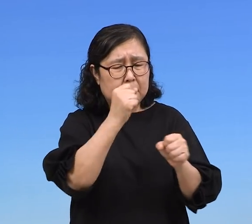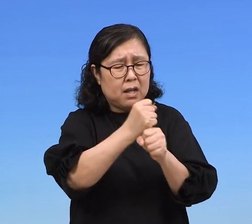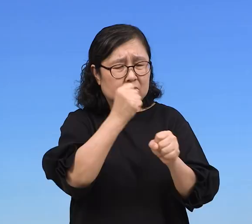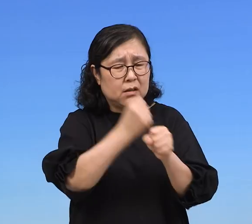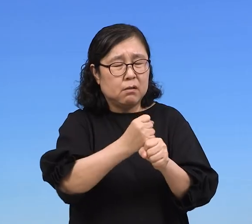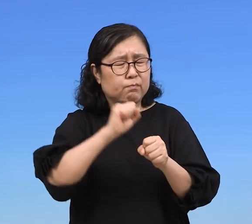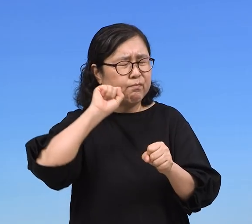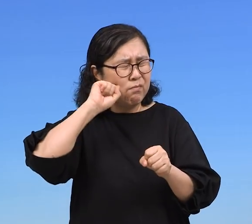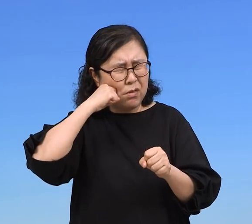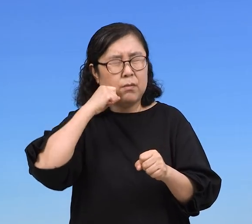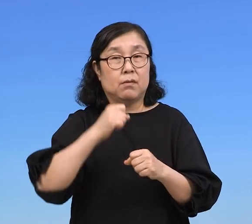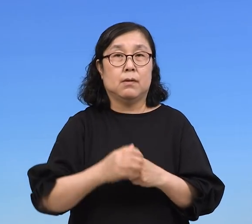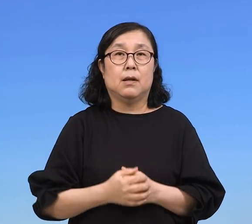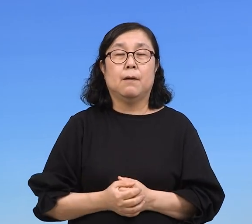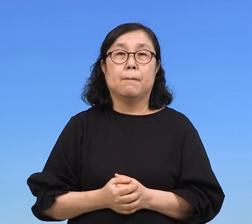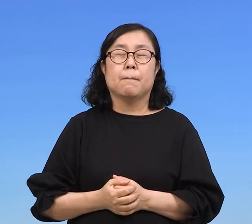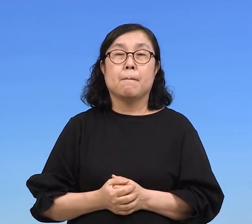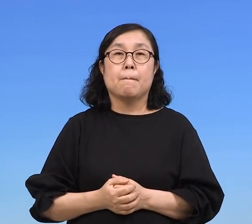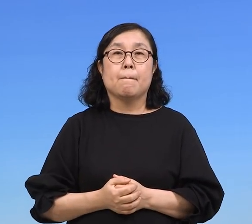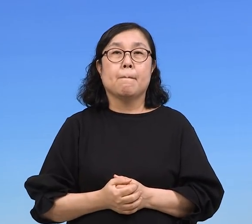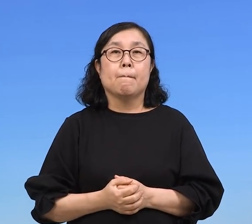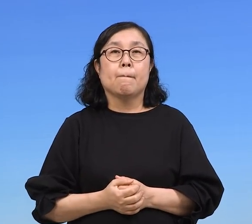않아요.